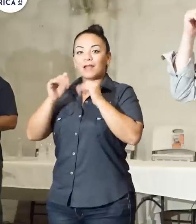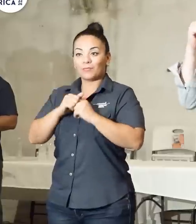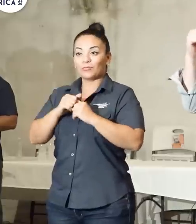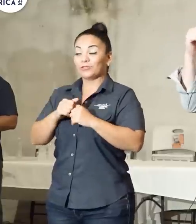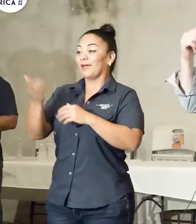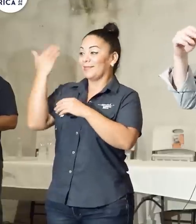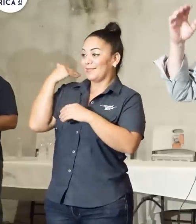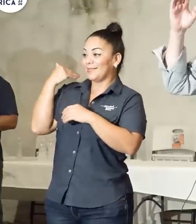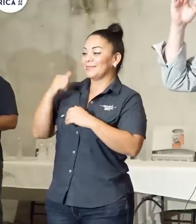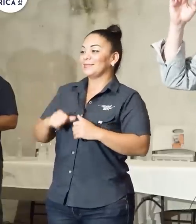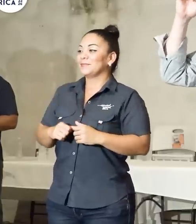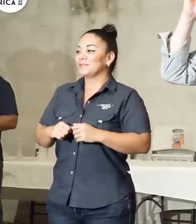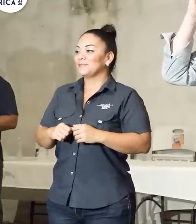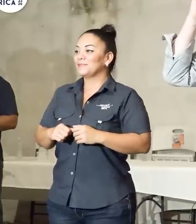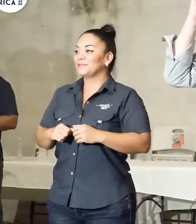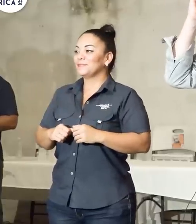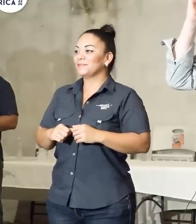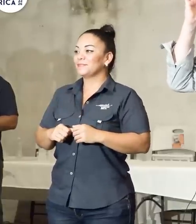vez pasada de